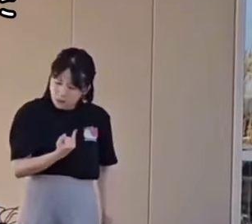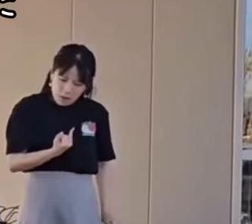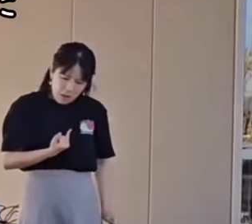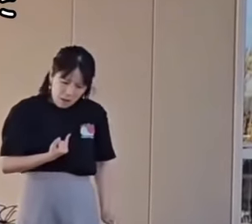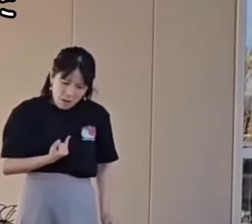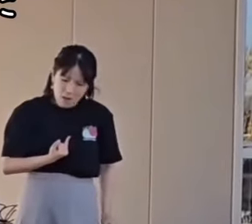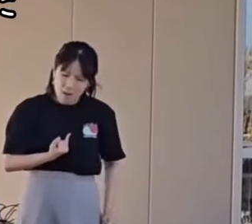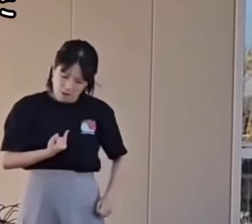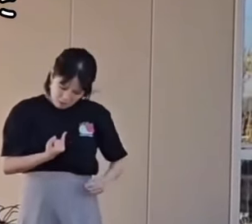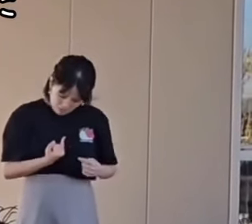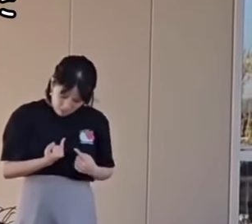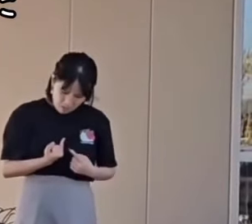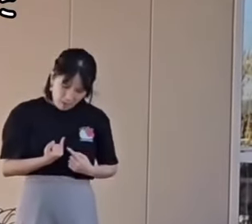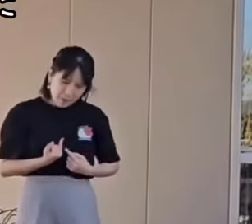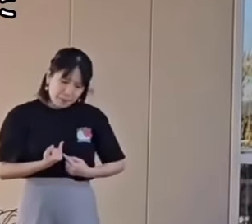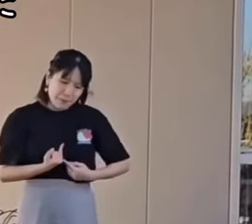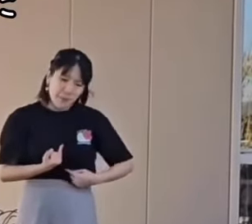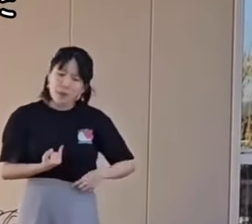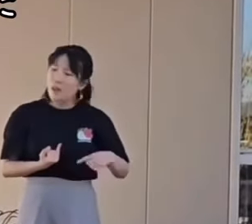た。